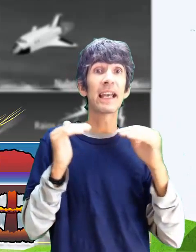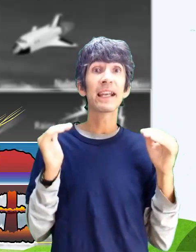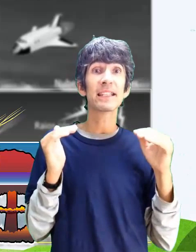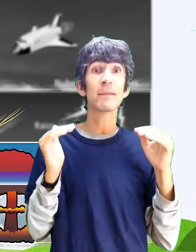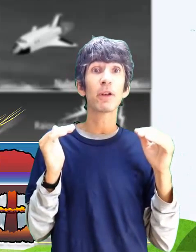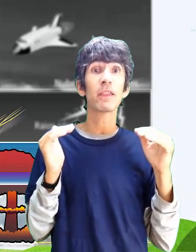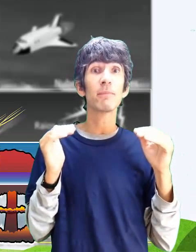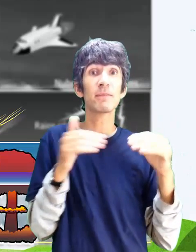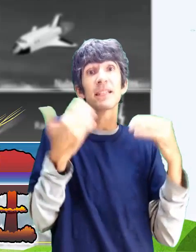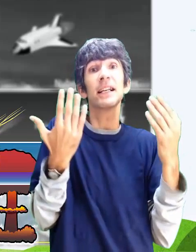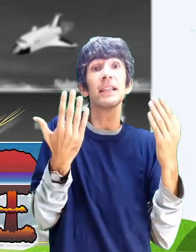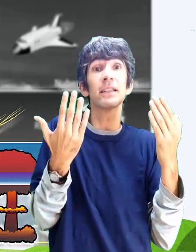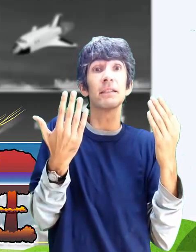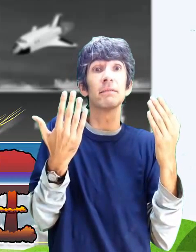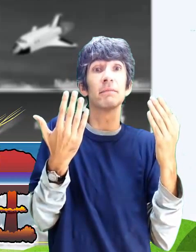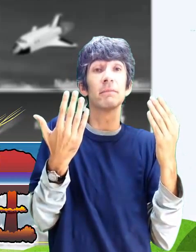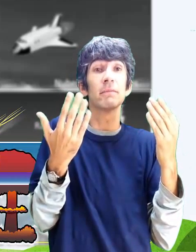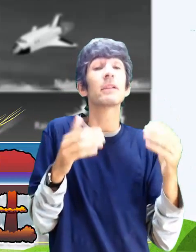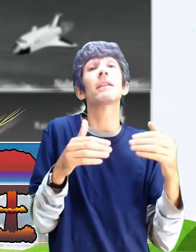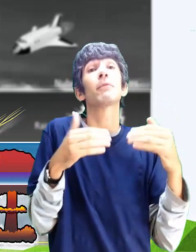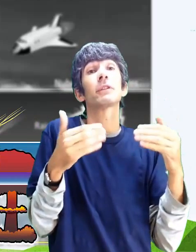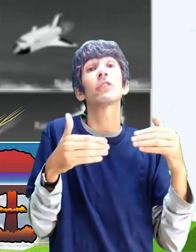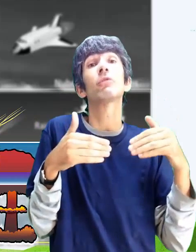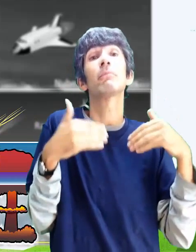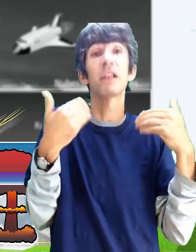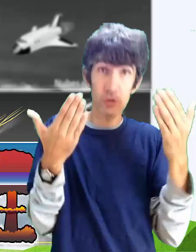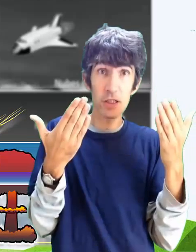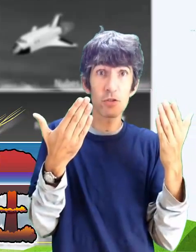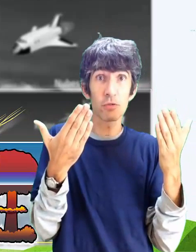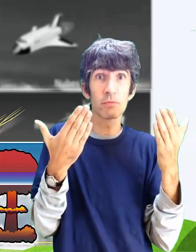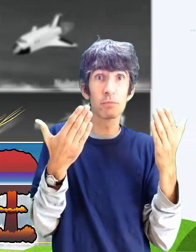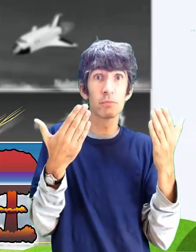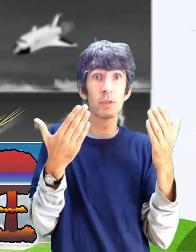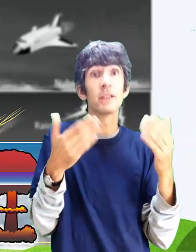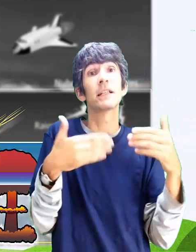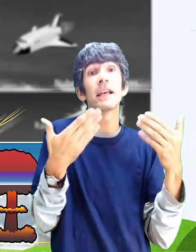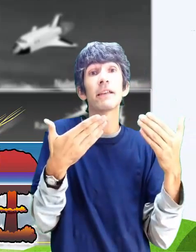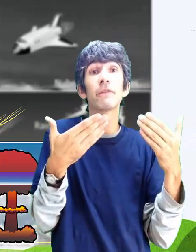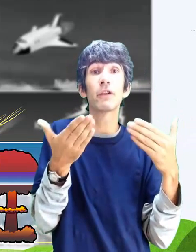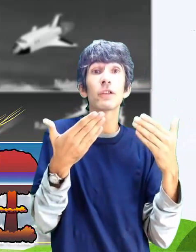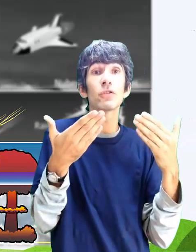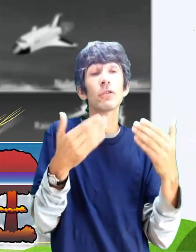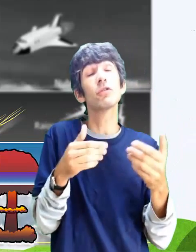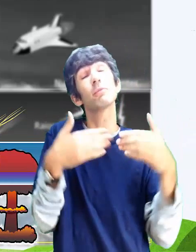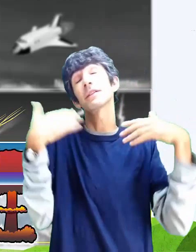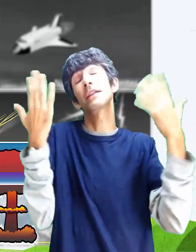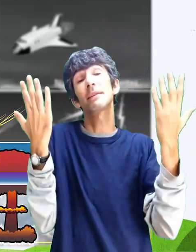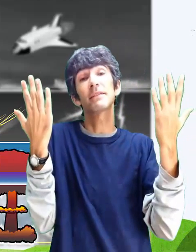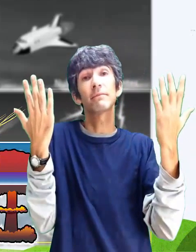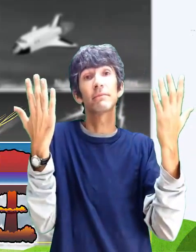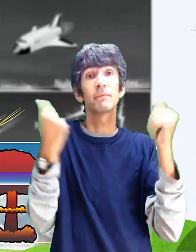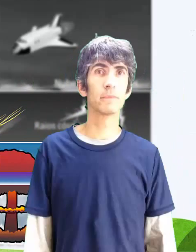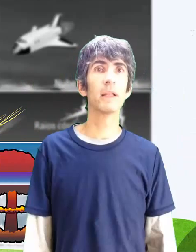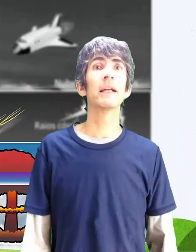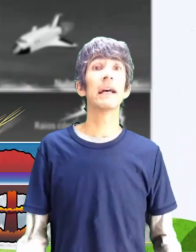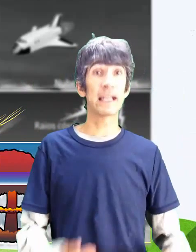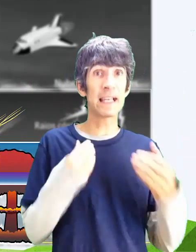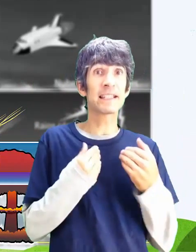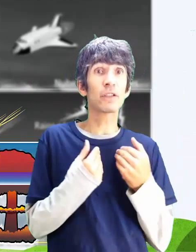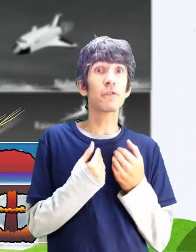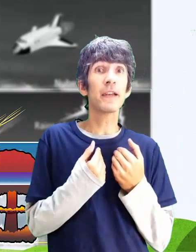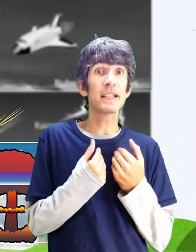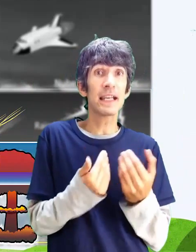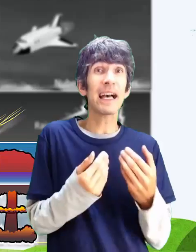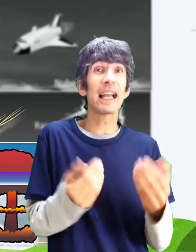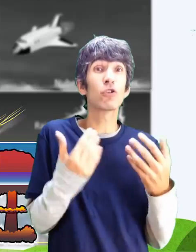ya que el aire que está por encima es más caliente y, por lo tanto, menos denso. Y el aire frío y denso no puede ascender más. Aquí en